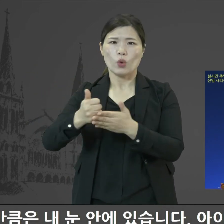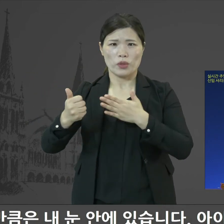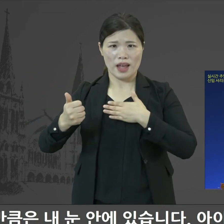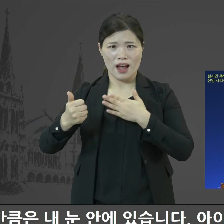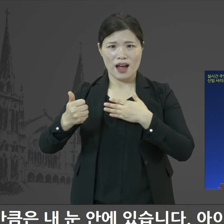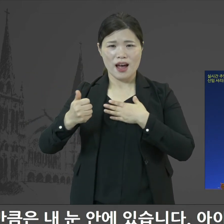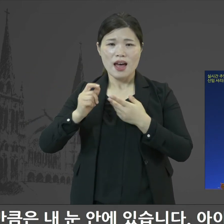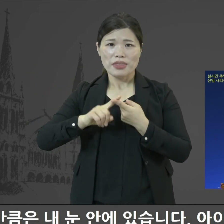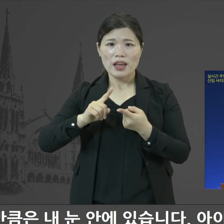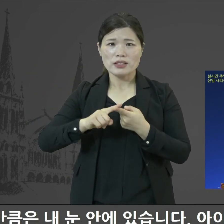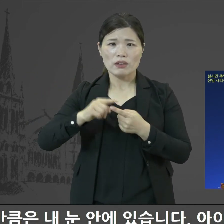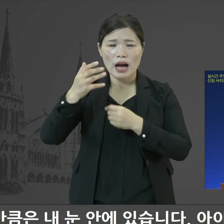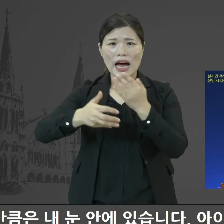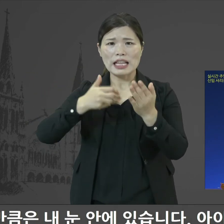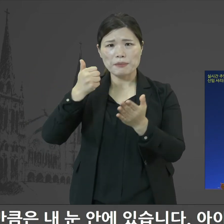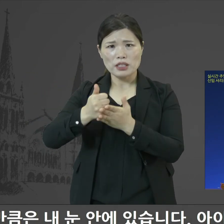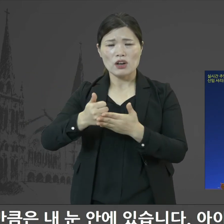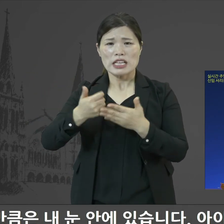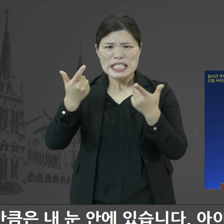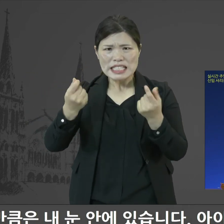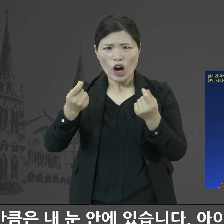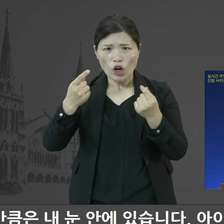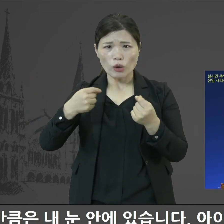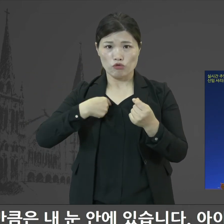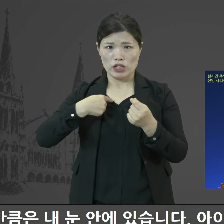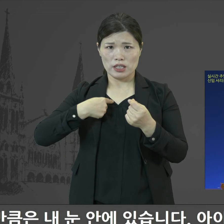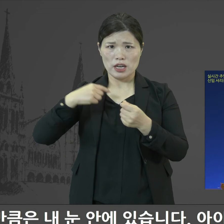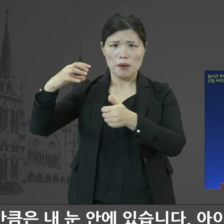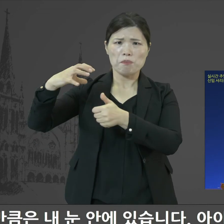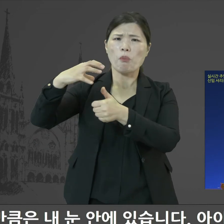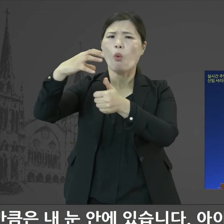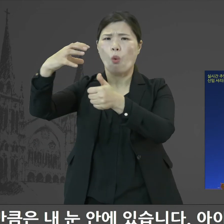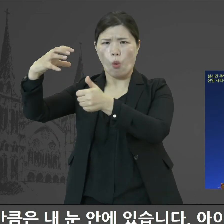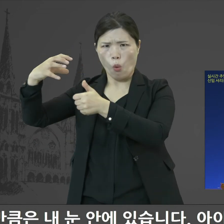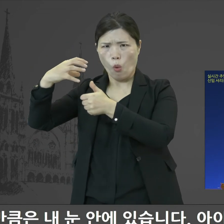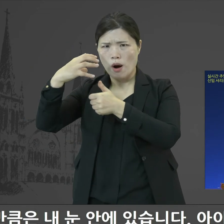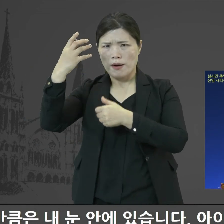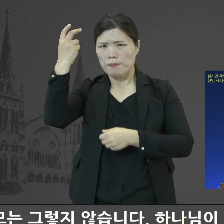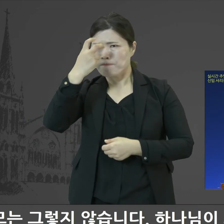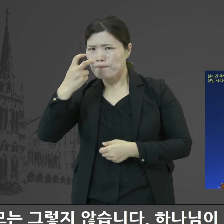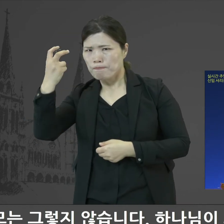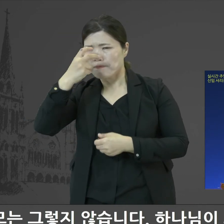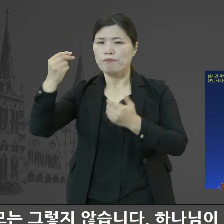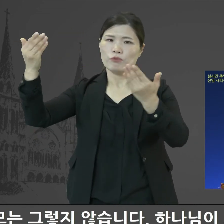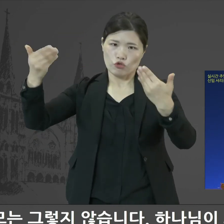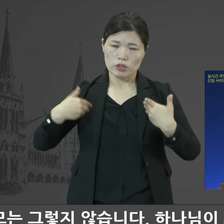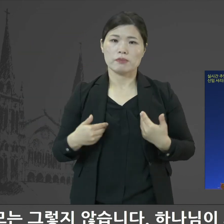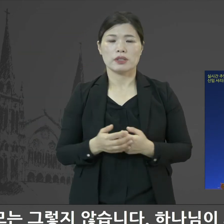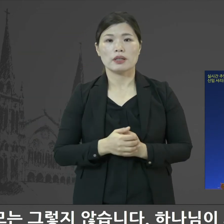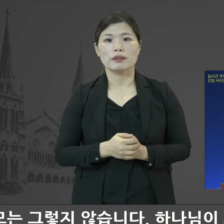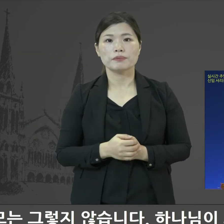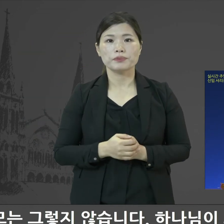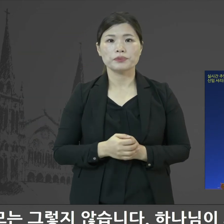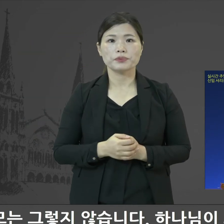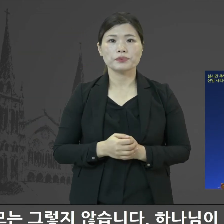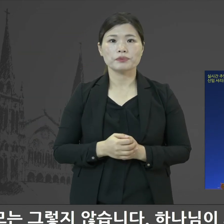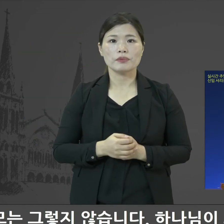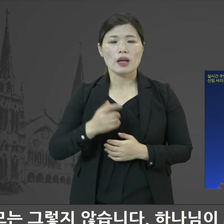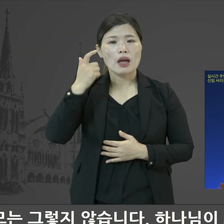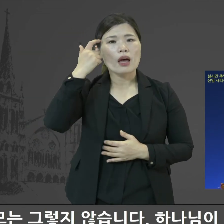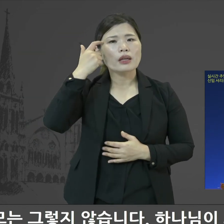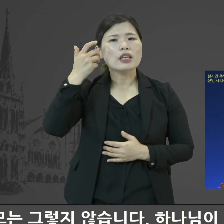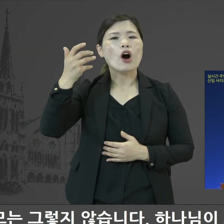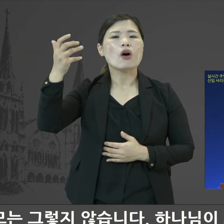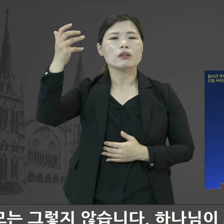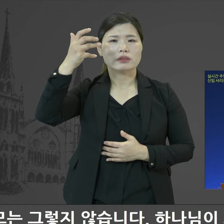뜻이냐면 하나님이 그렇게 우리를 어떻게 하신다? 보호하신다, 지키신다. 영적 가나안 땅을 살아가고 있는